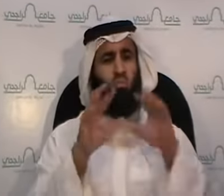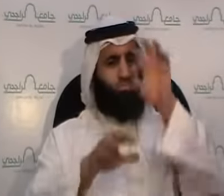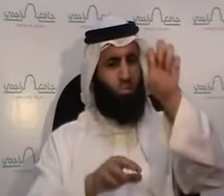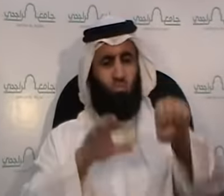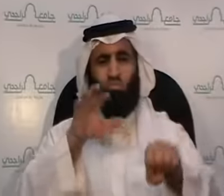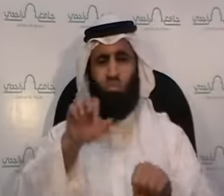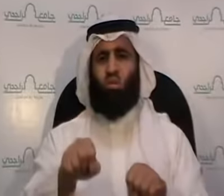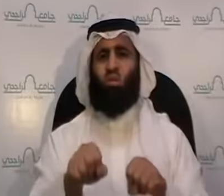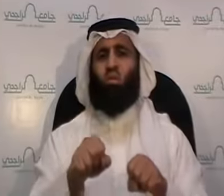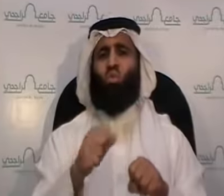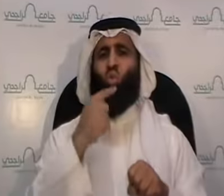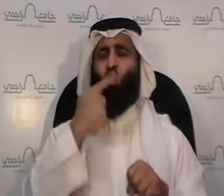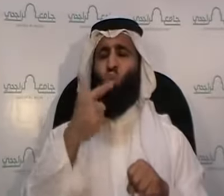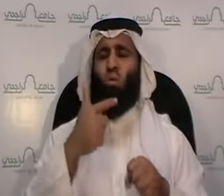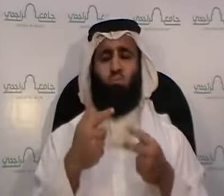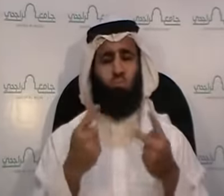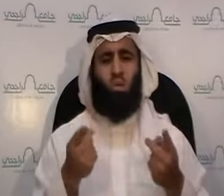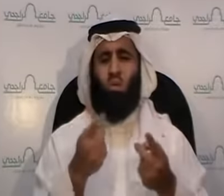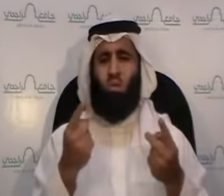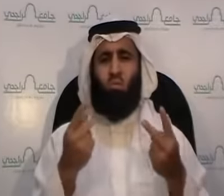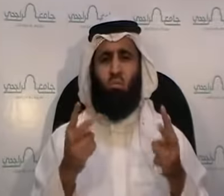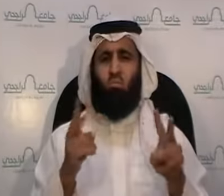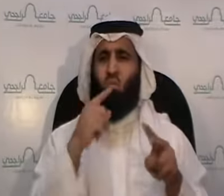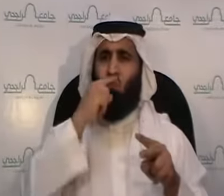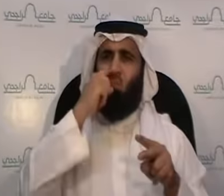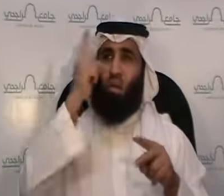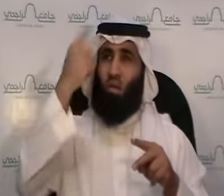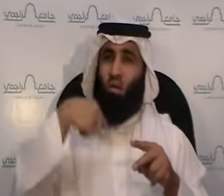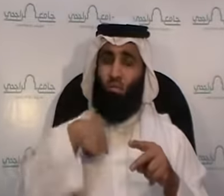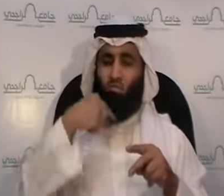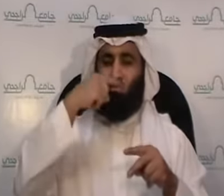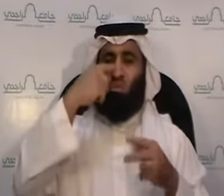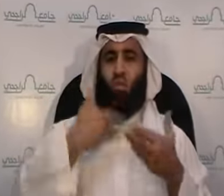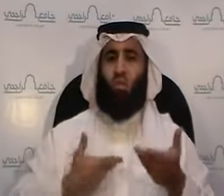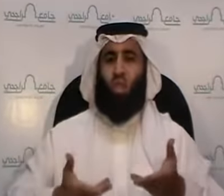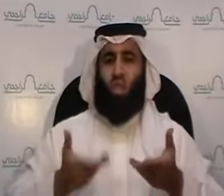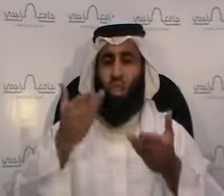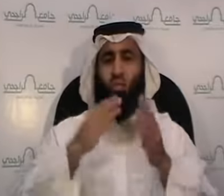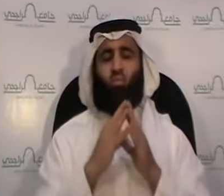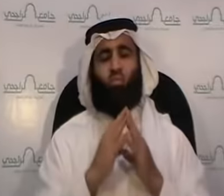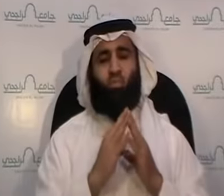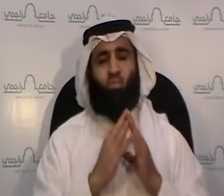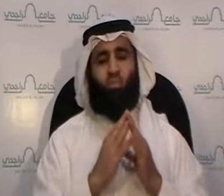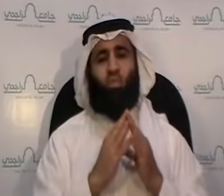يكابرون في قبول تلك الأوامر والنواهي، ويكابرون في الإذعان